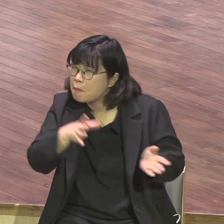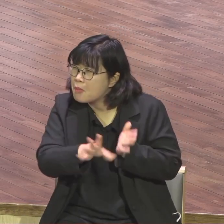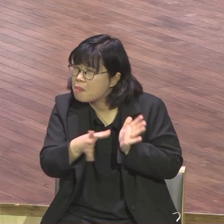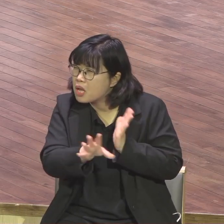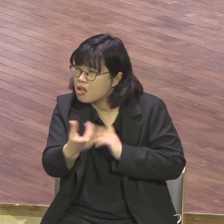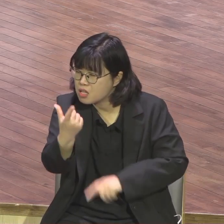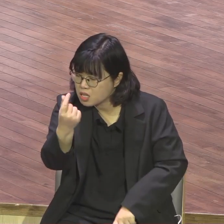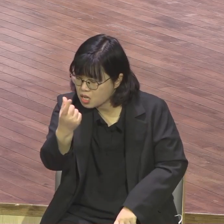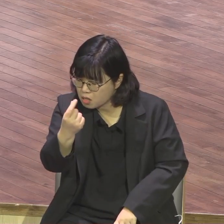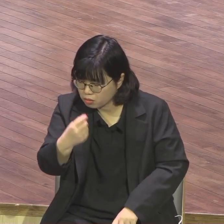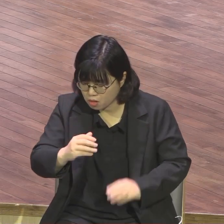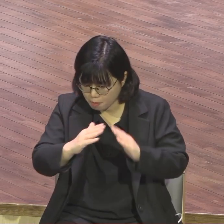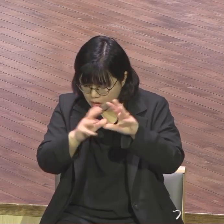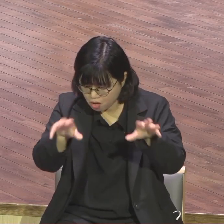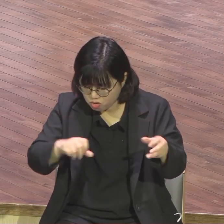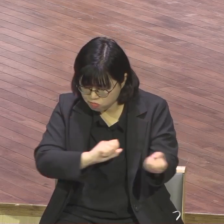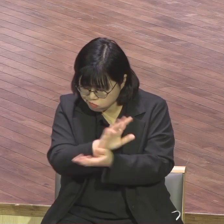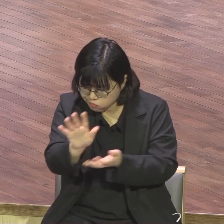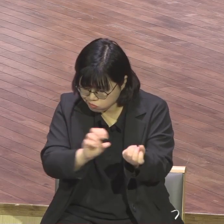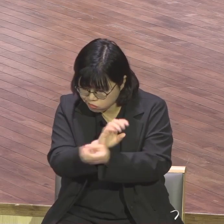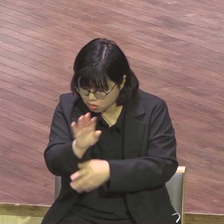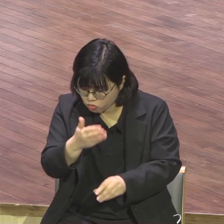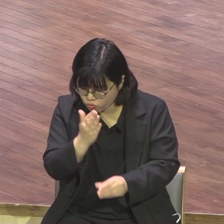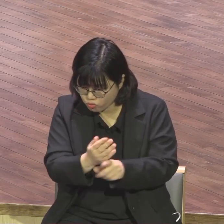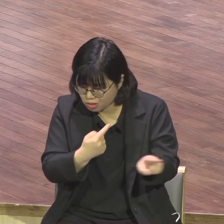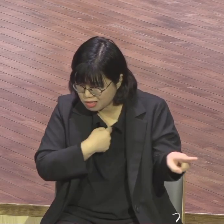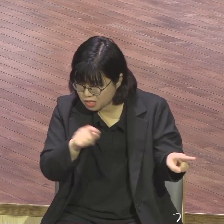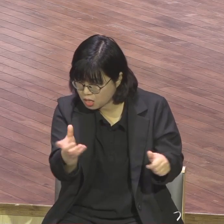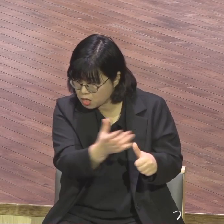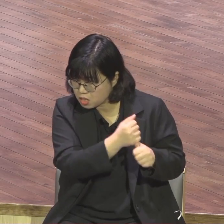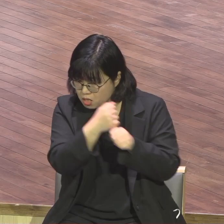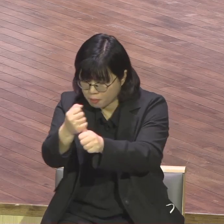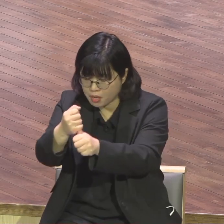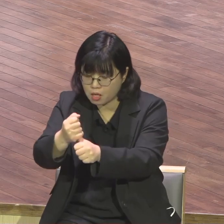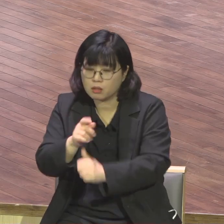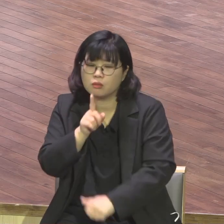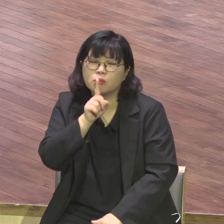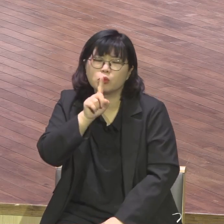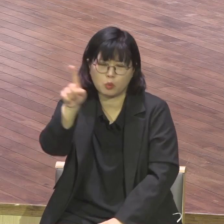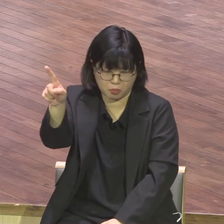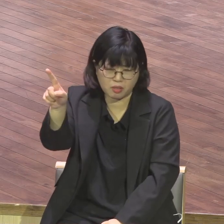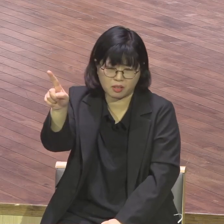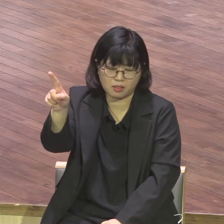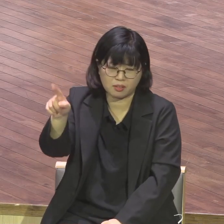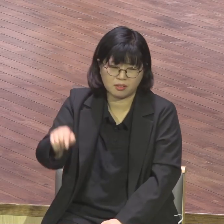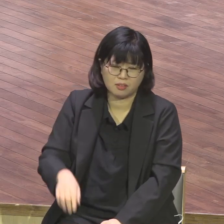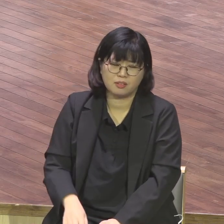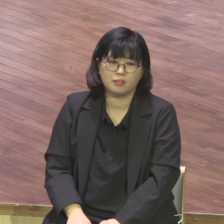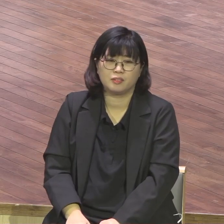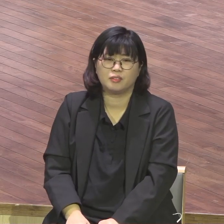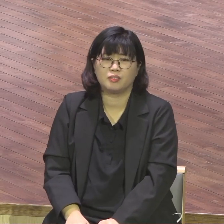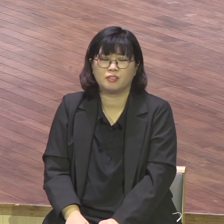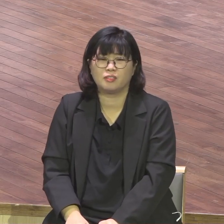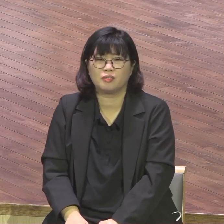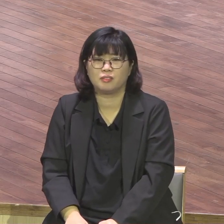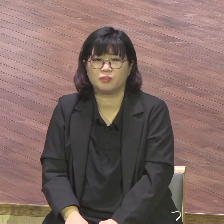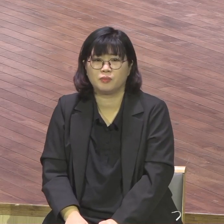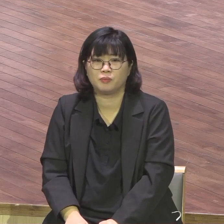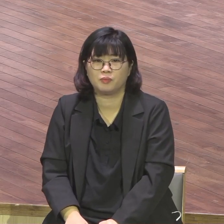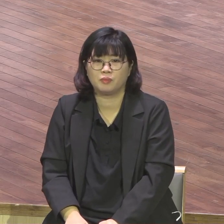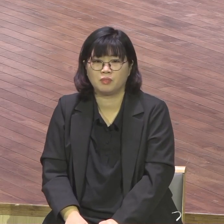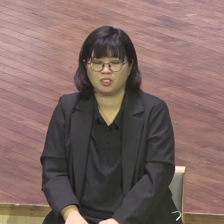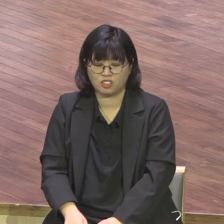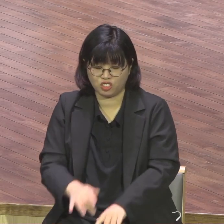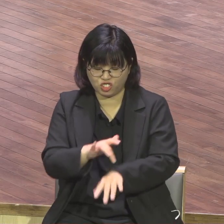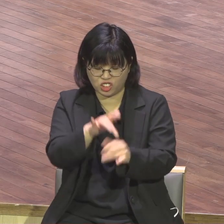이 혼동케 한다. 두 사람 잡아라. 좀 힘이 있었던 사람 같아요. 이 뭐 귀신 들린 여자를